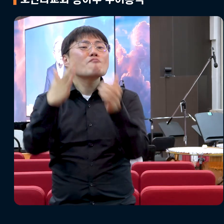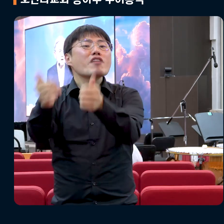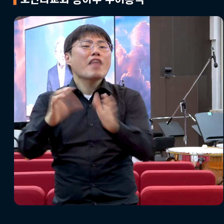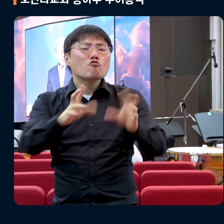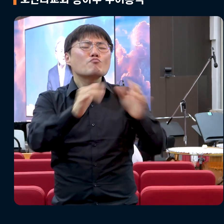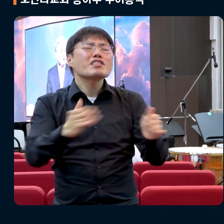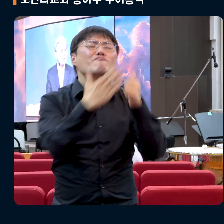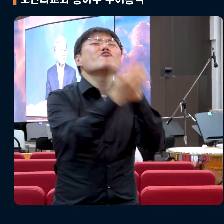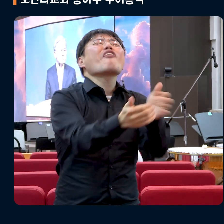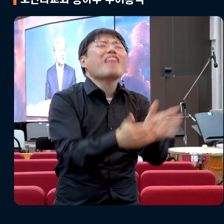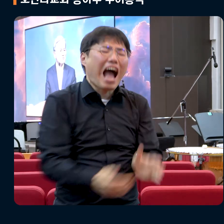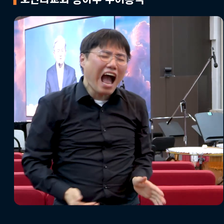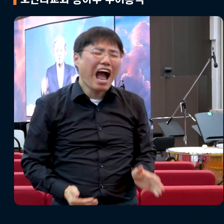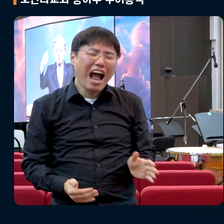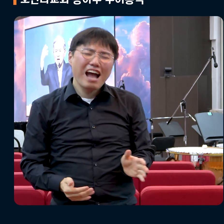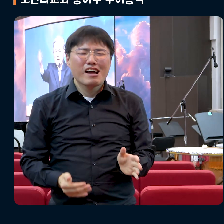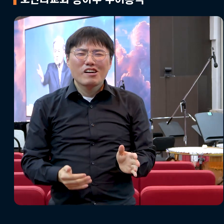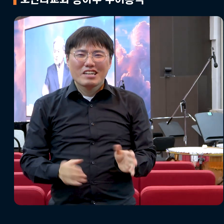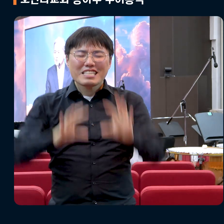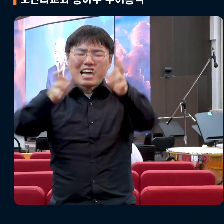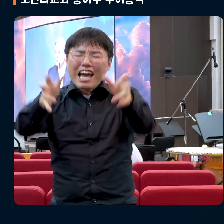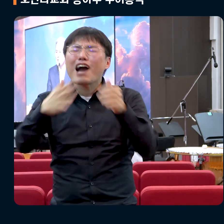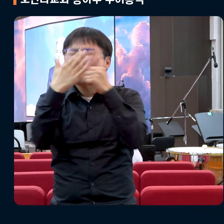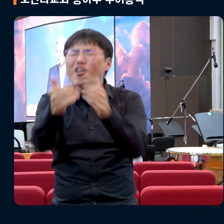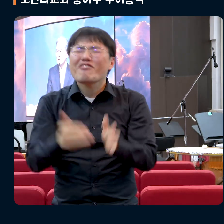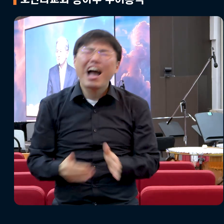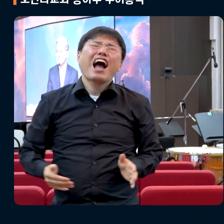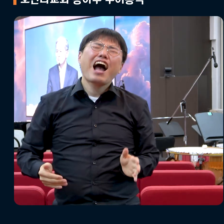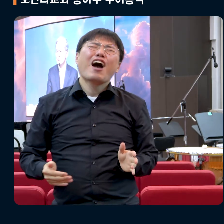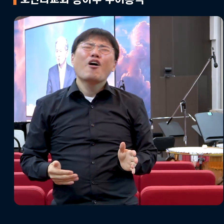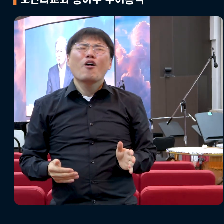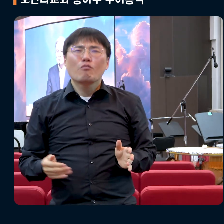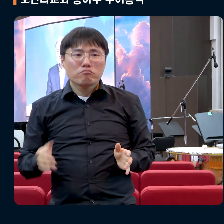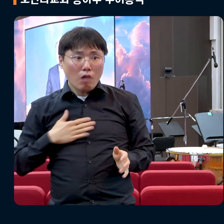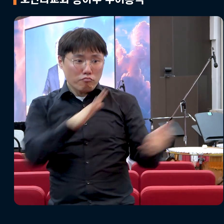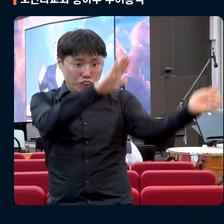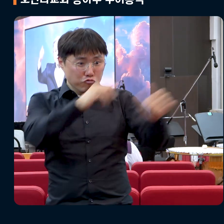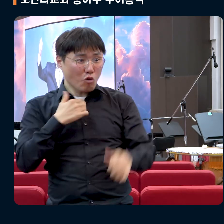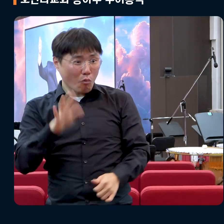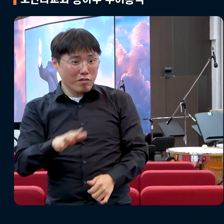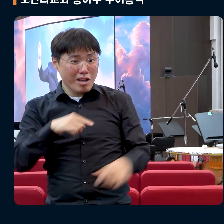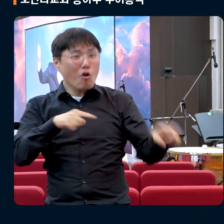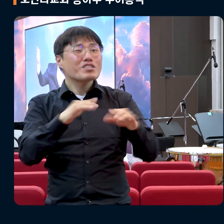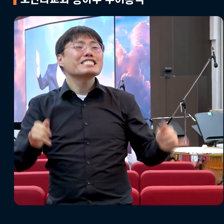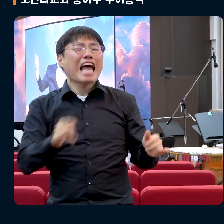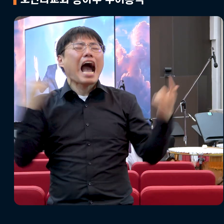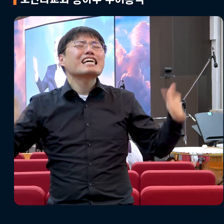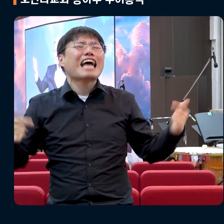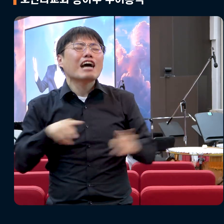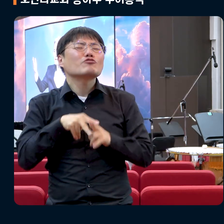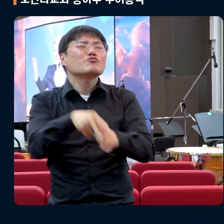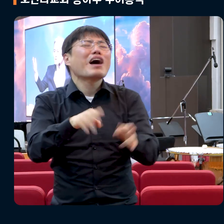불렀다, 무슨 국민이 불렀다, 무슨 나라가 불렀다, 우린 부른 적도 없는데 하여간